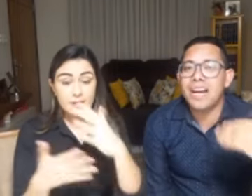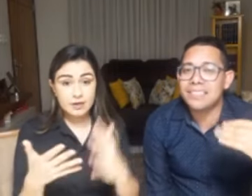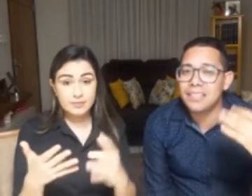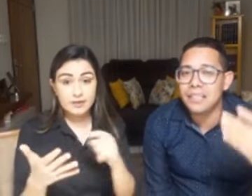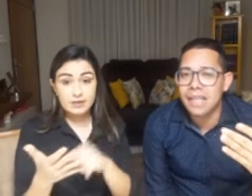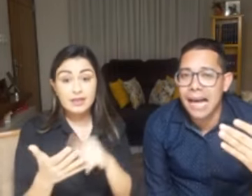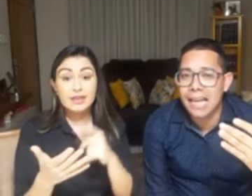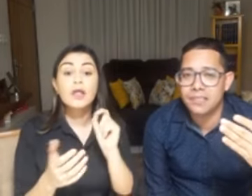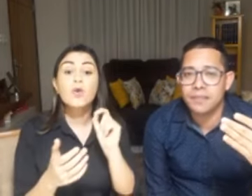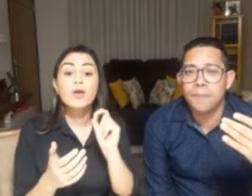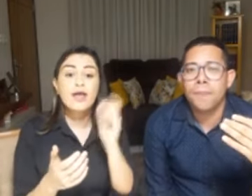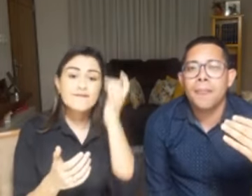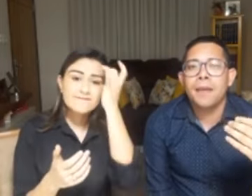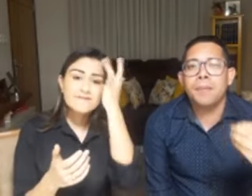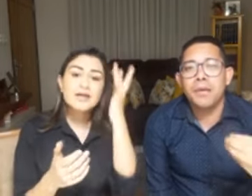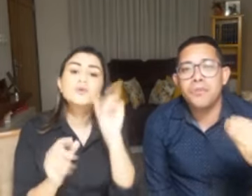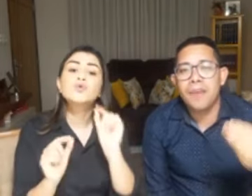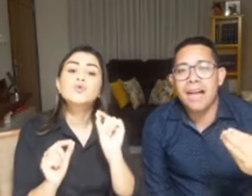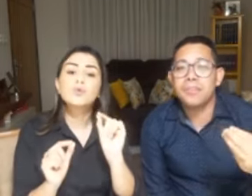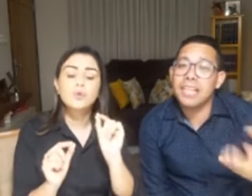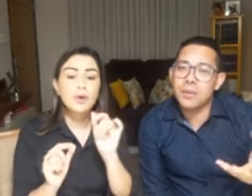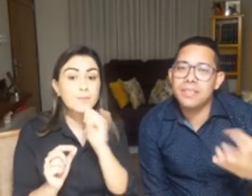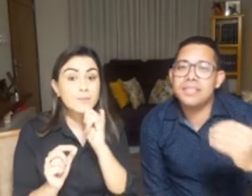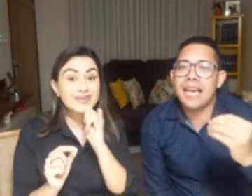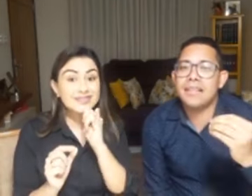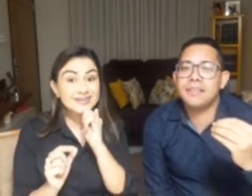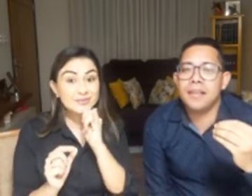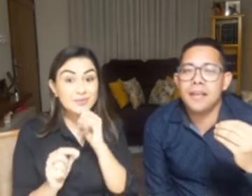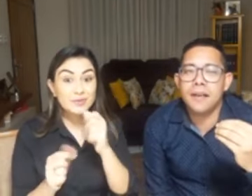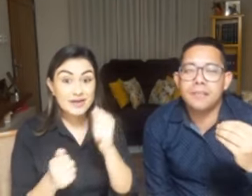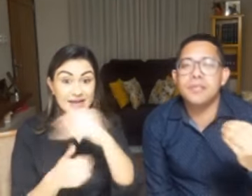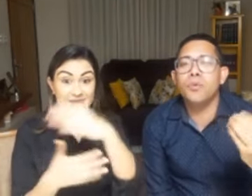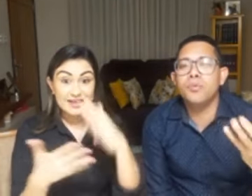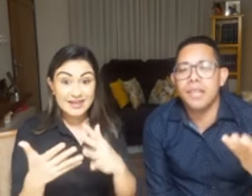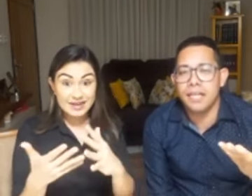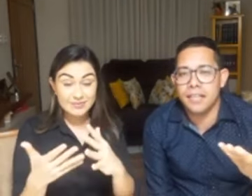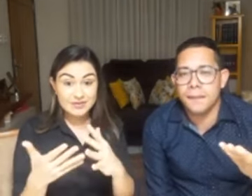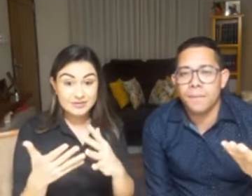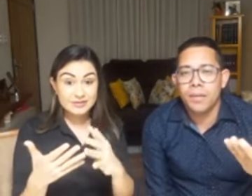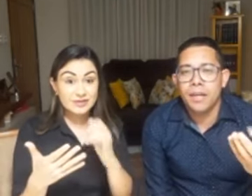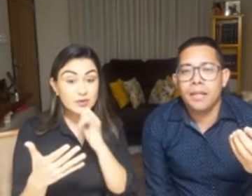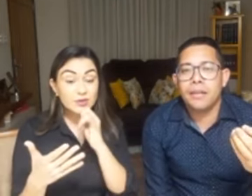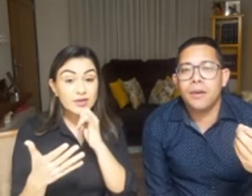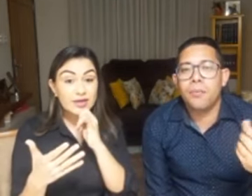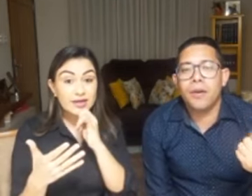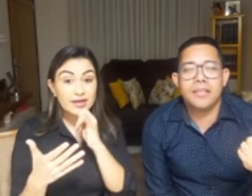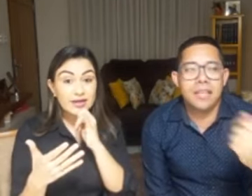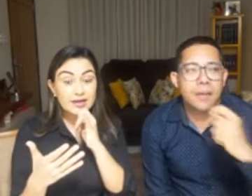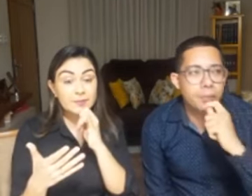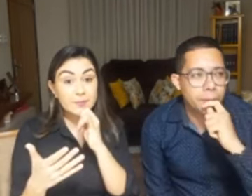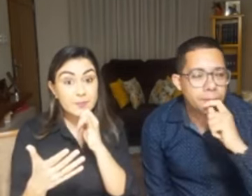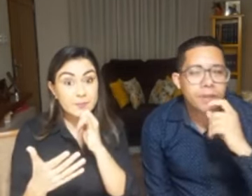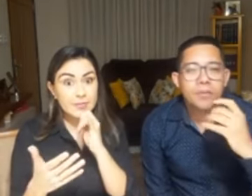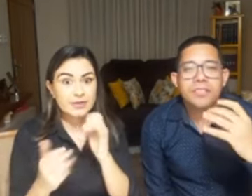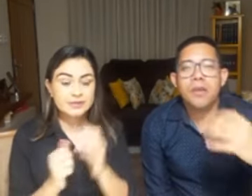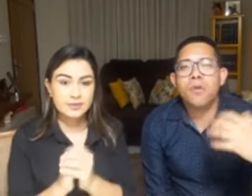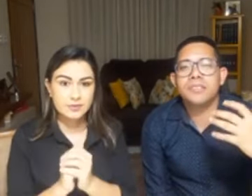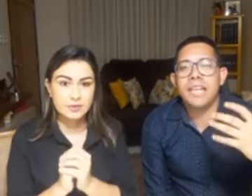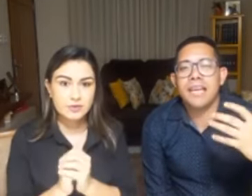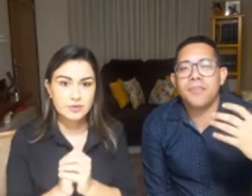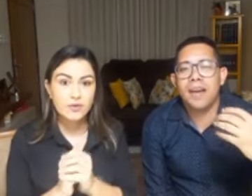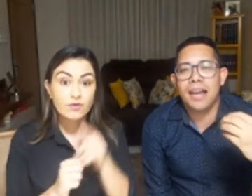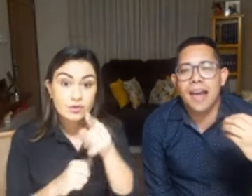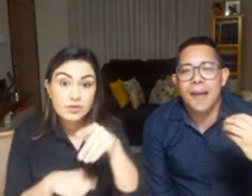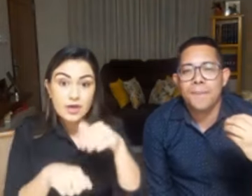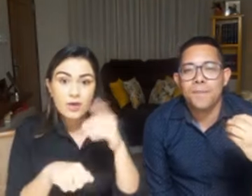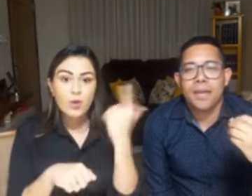outras facilidades pelo fato da língua de sinais ser simultânea. Então, por exemplo, você